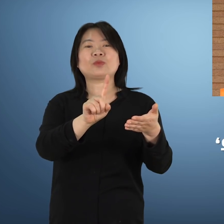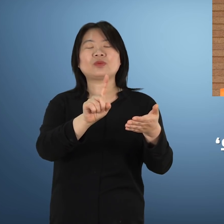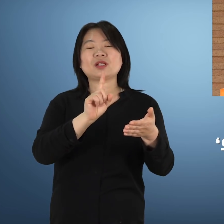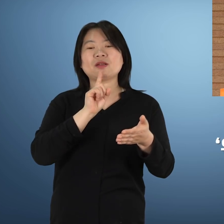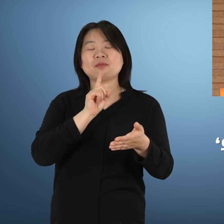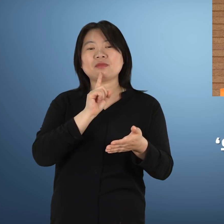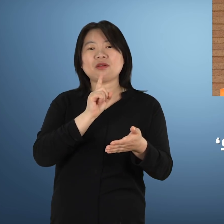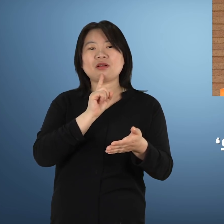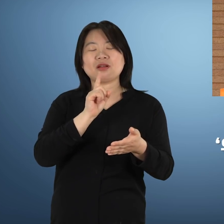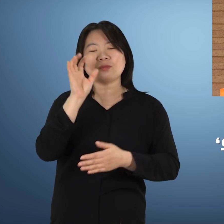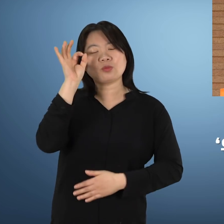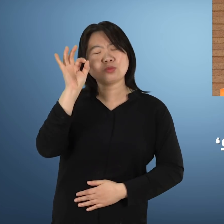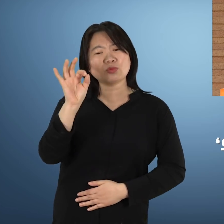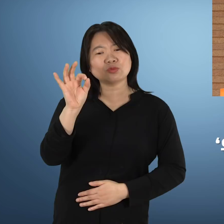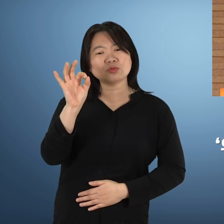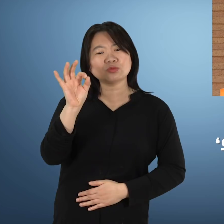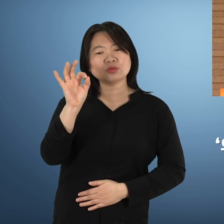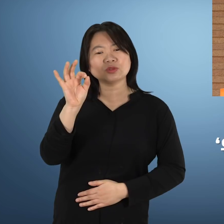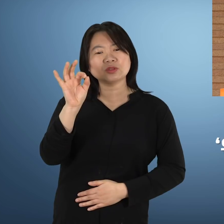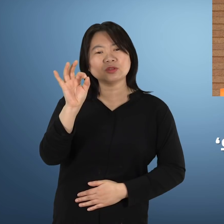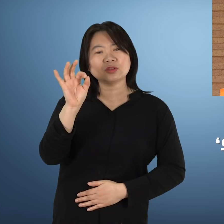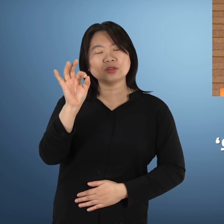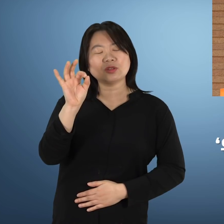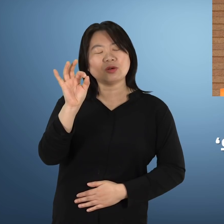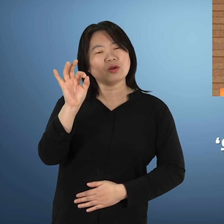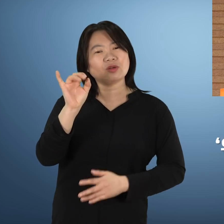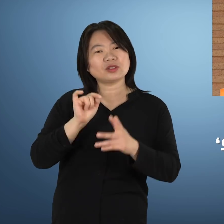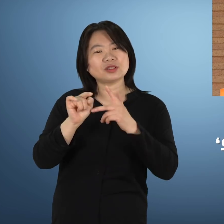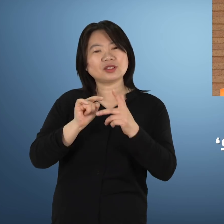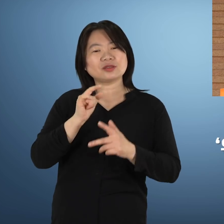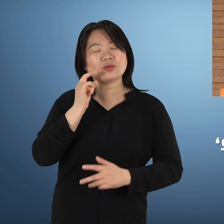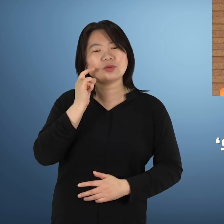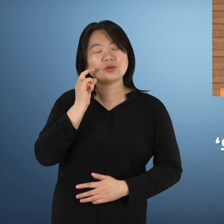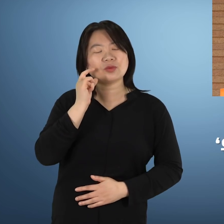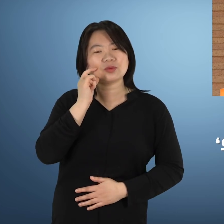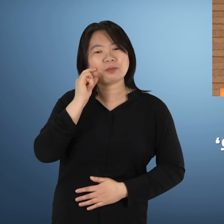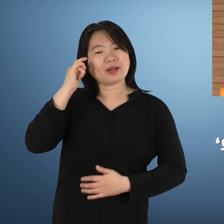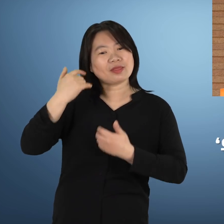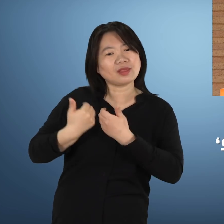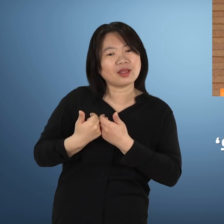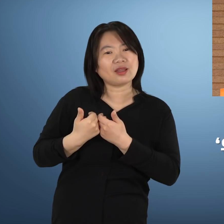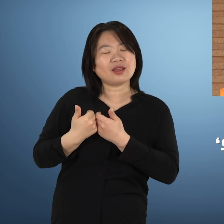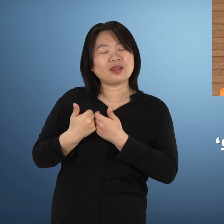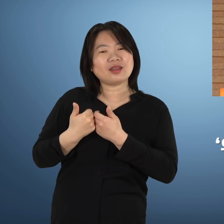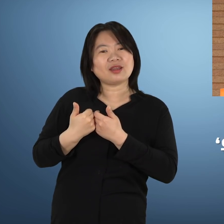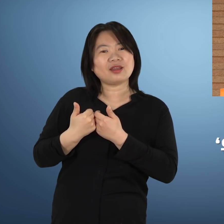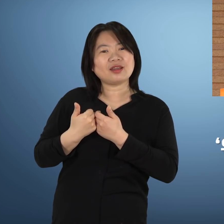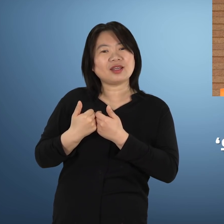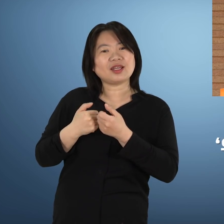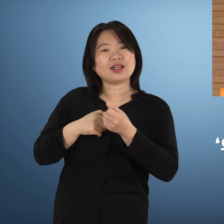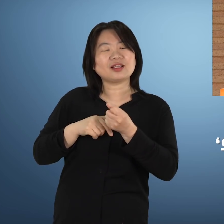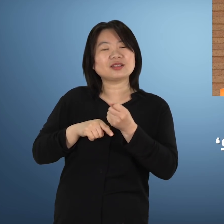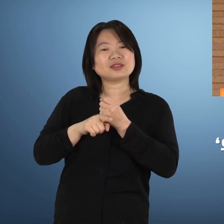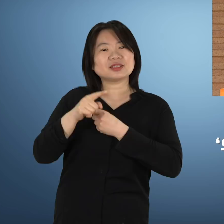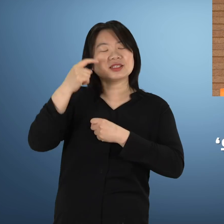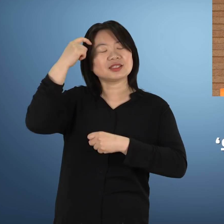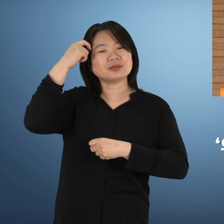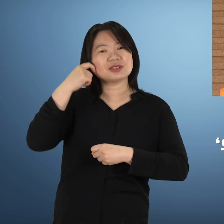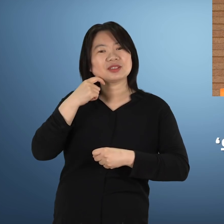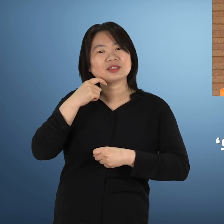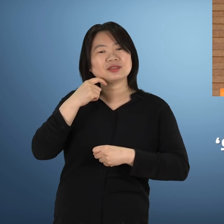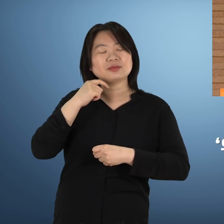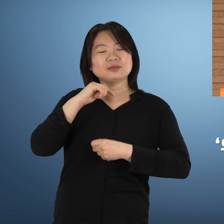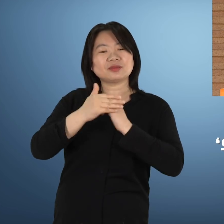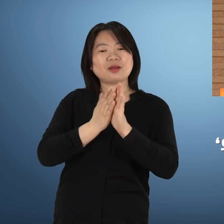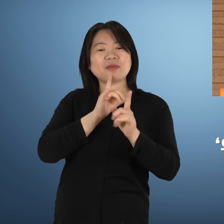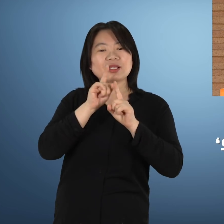역설에 해당하는 본문은 성경상에 드물 것 같아요. 예를 들면